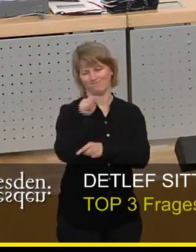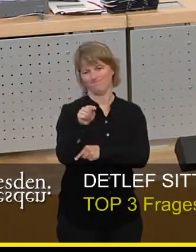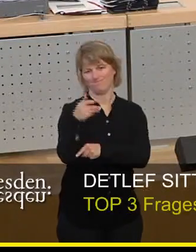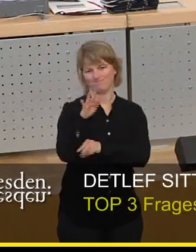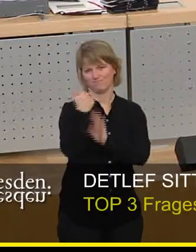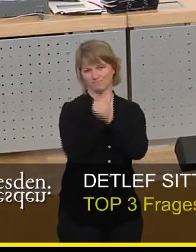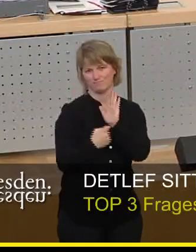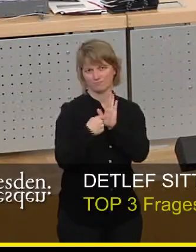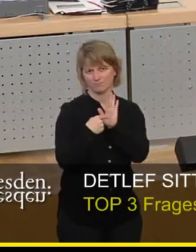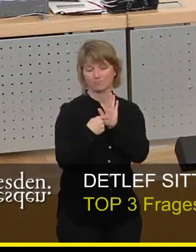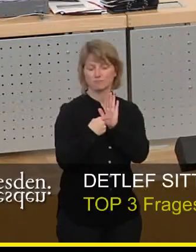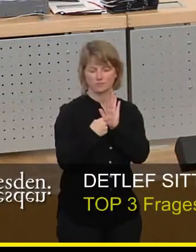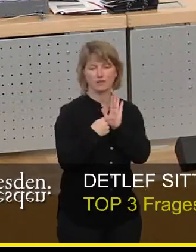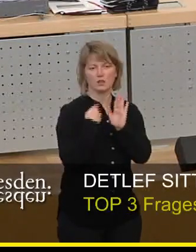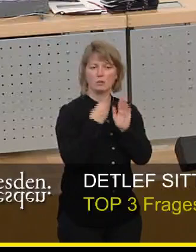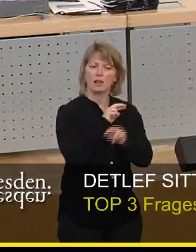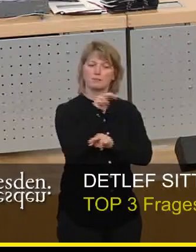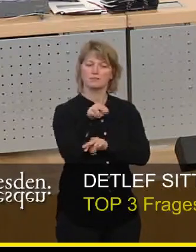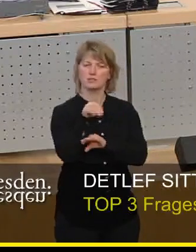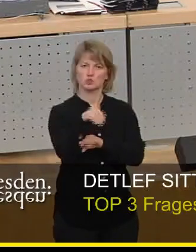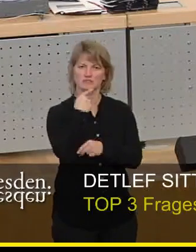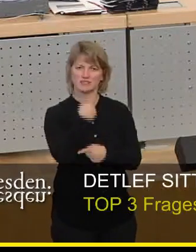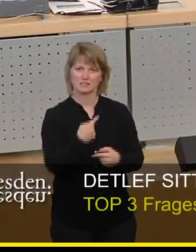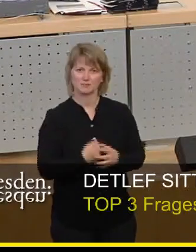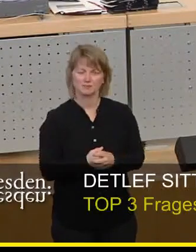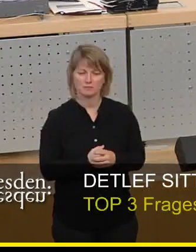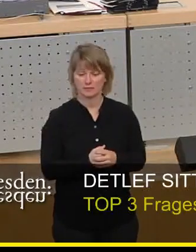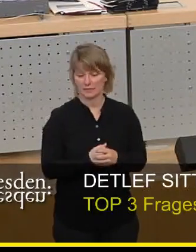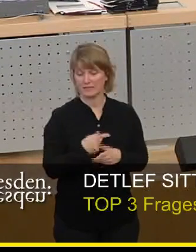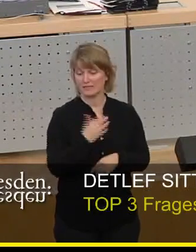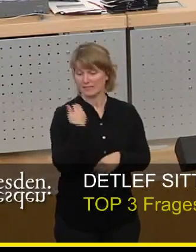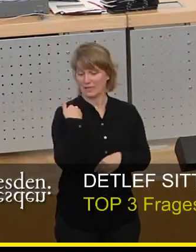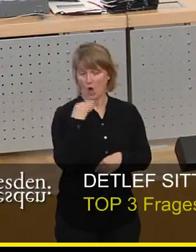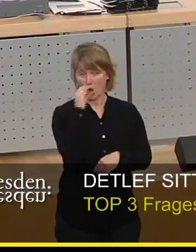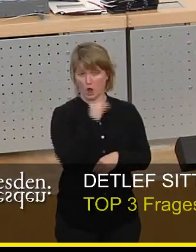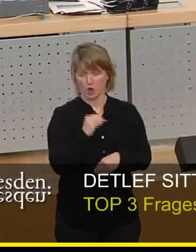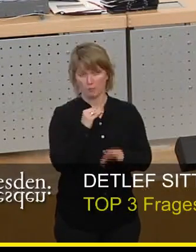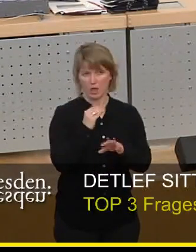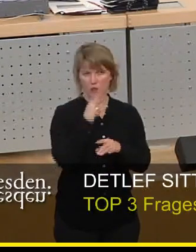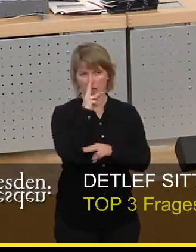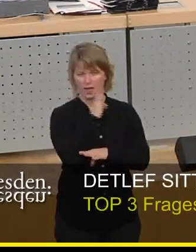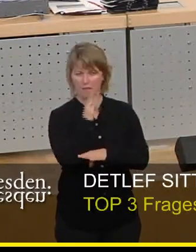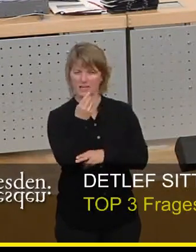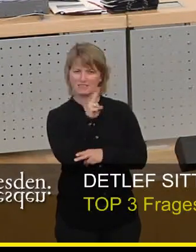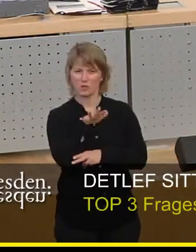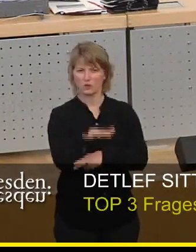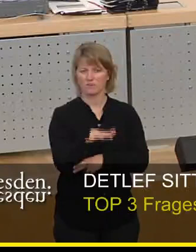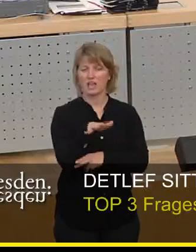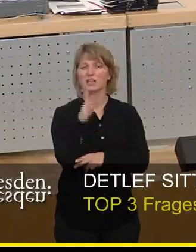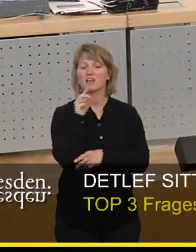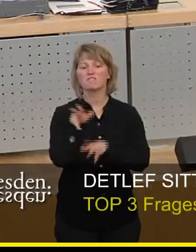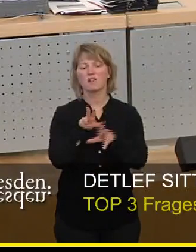dazu, entsprechend der Zuarbeit hier. Im Oktober, November 2015 wurde die verwaltungsinterne